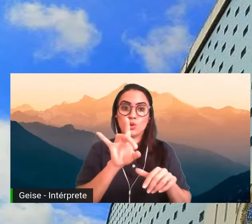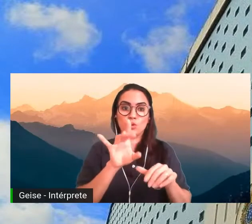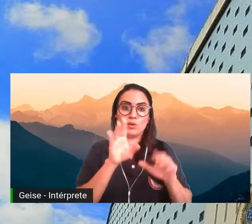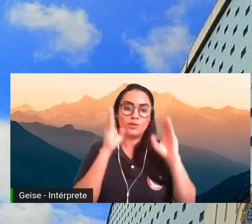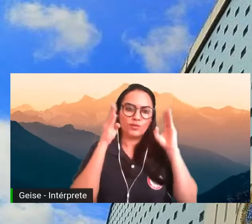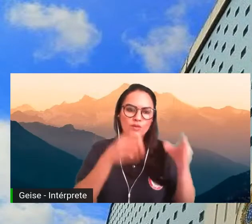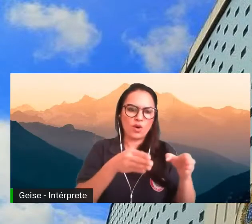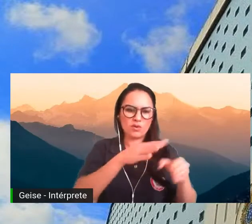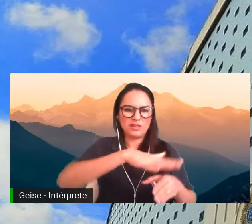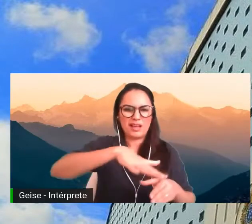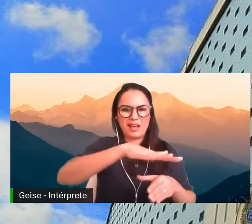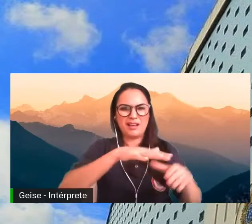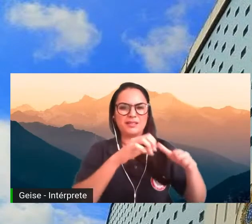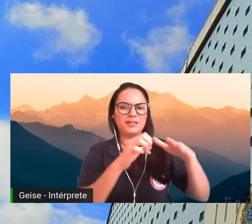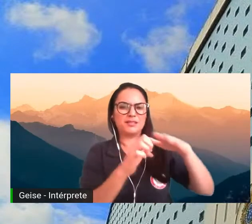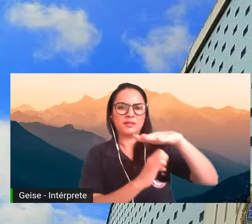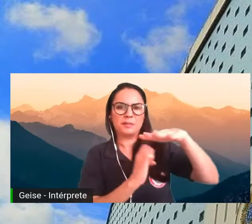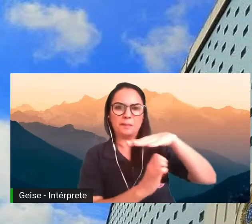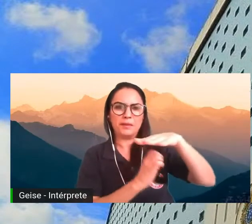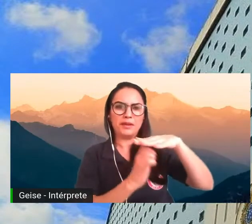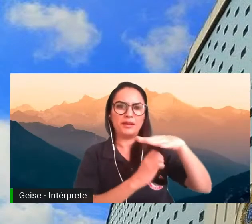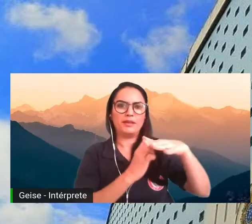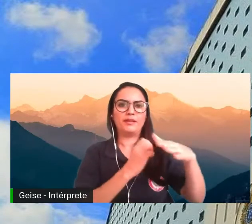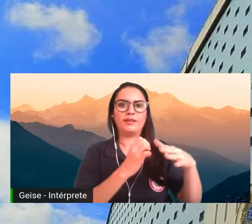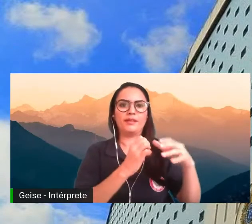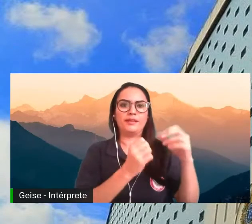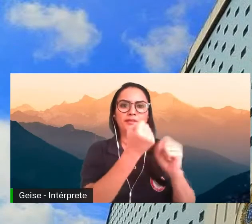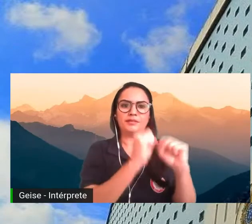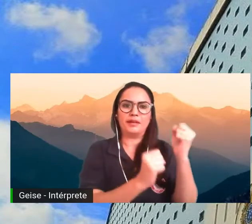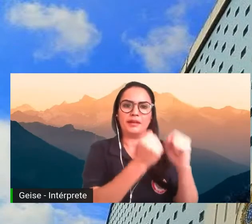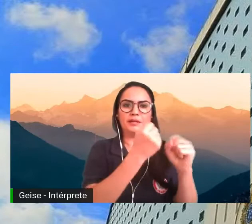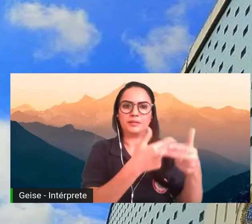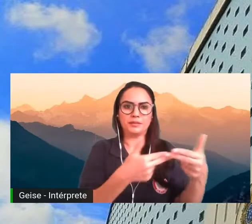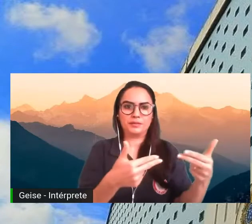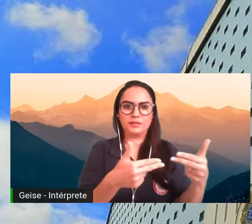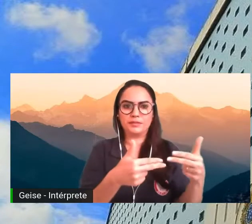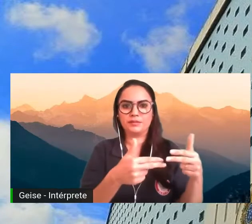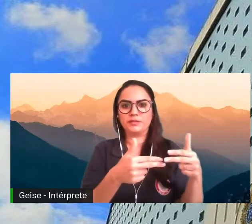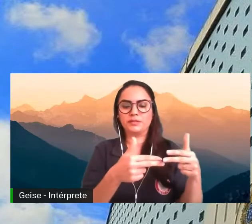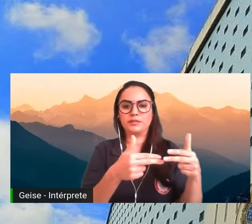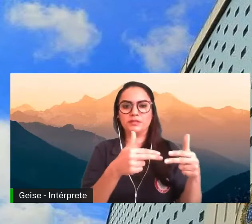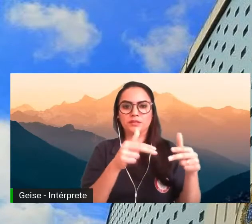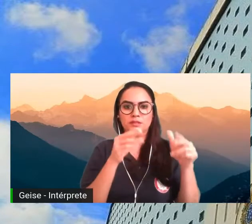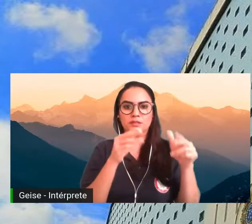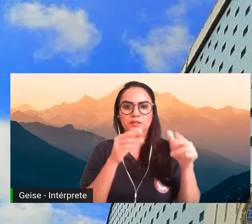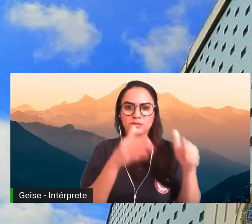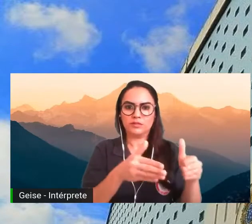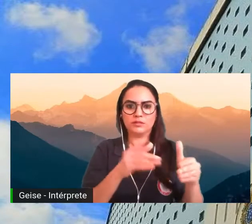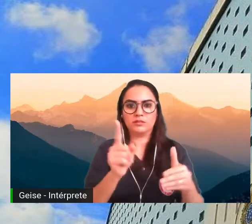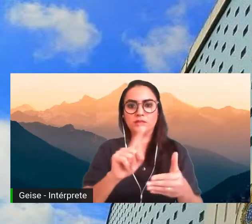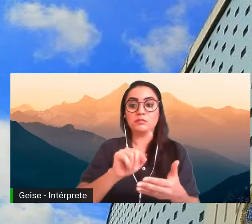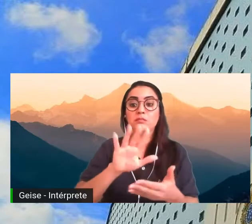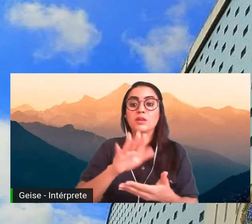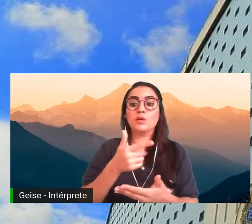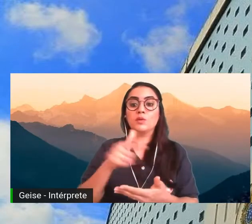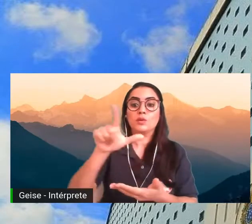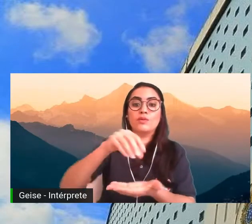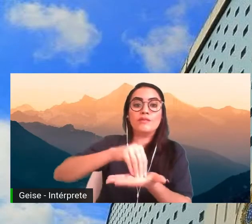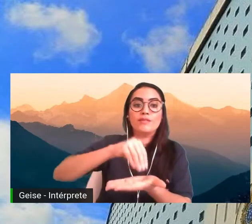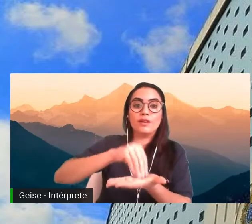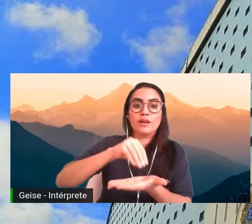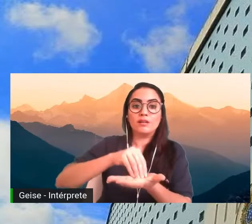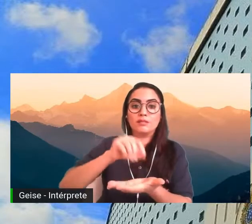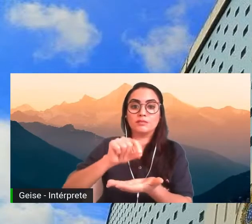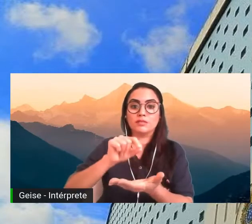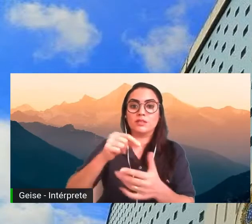e para as condições de vida de extrema desigualdade, de miséria, de abandono, de falta dos serviços essenciais de